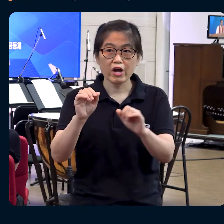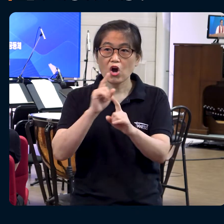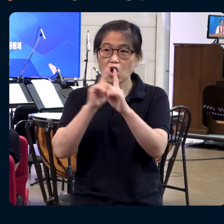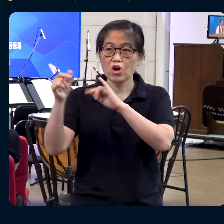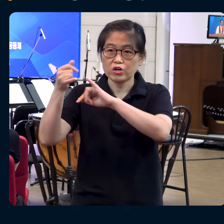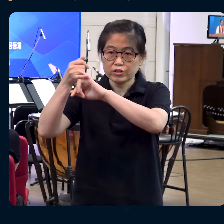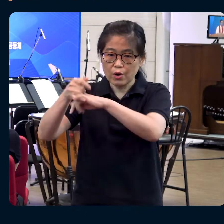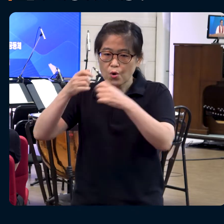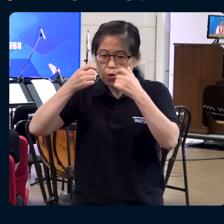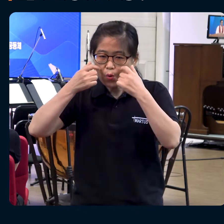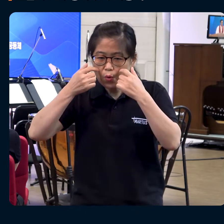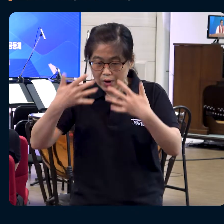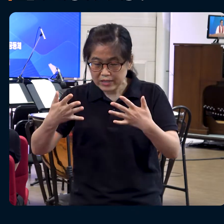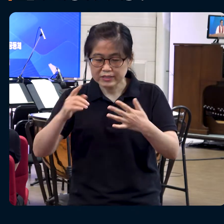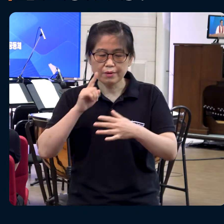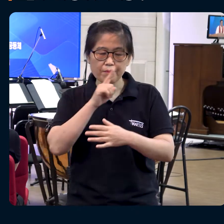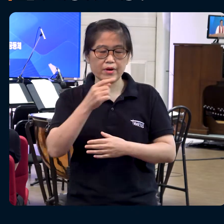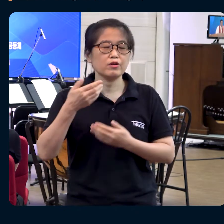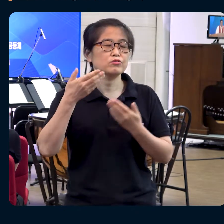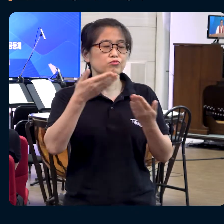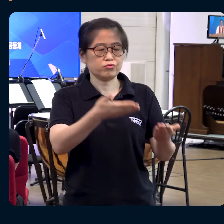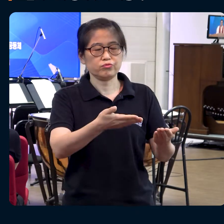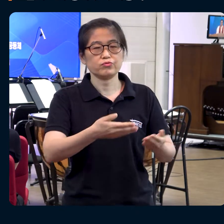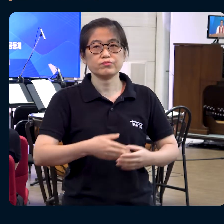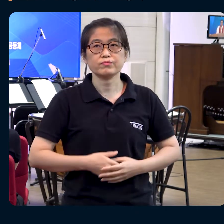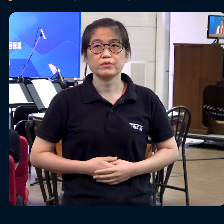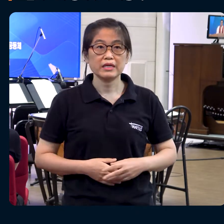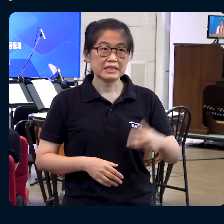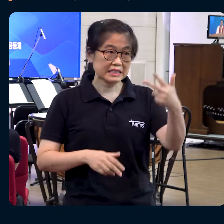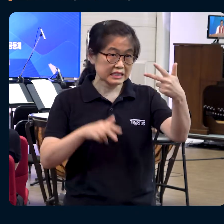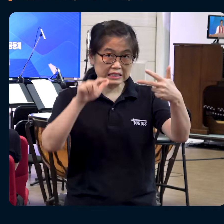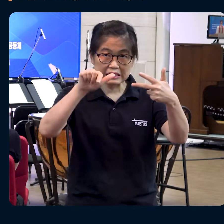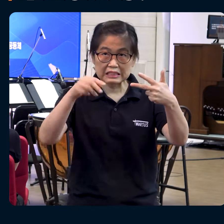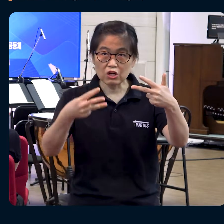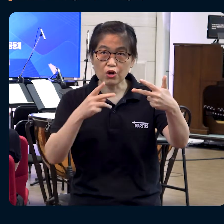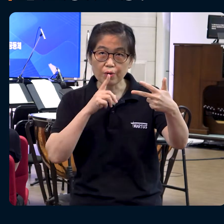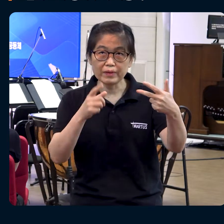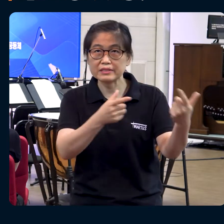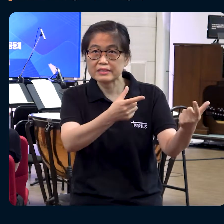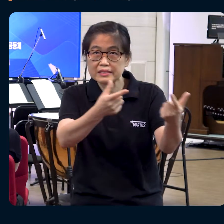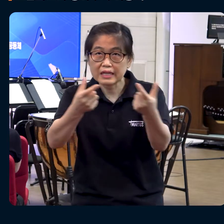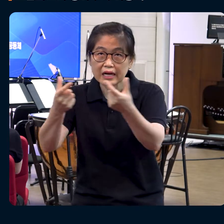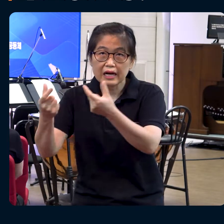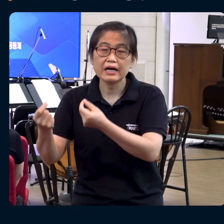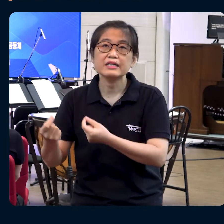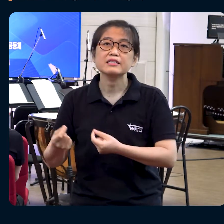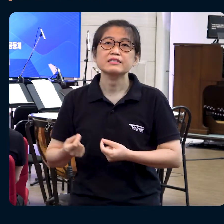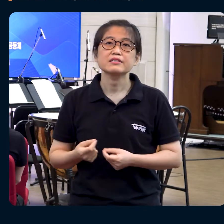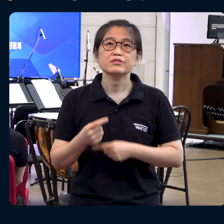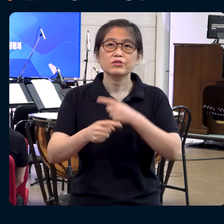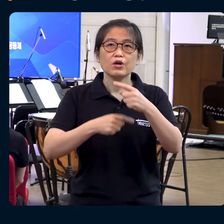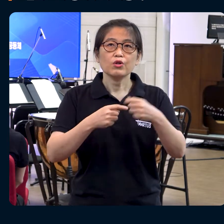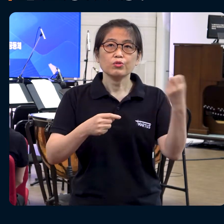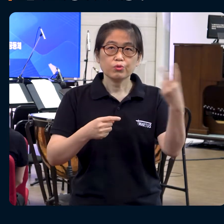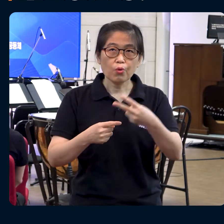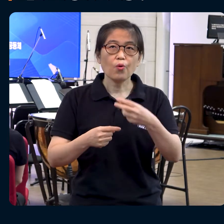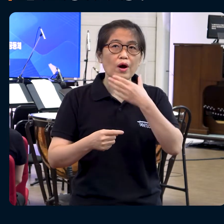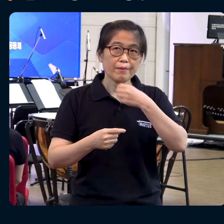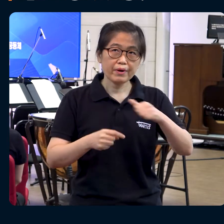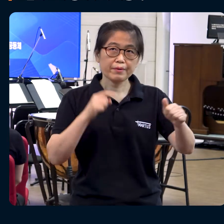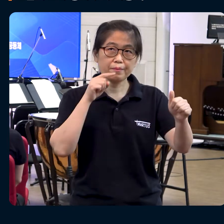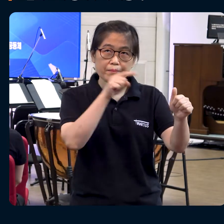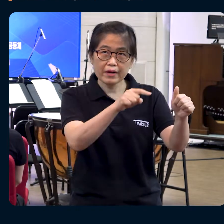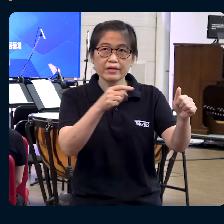다시 한번 확실하게 말씀하고 있는 겁니다. 우리 7절 말씀을 같이 읽겠습니다. 7절 같이 읽습니다. 또